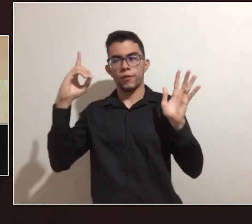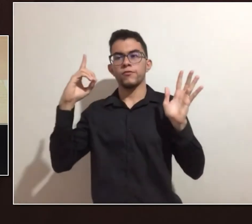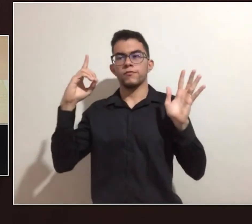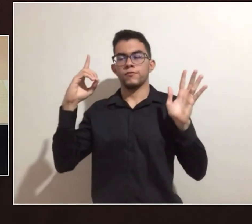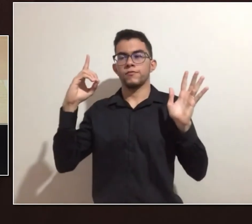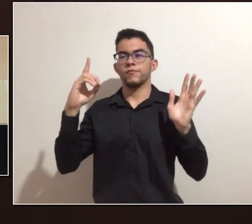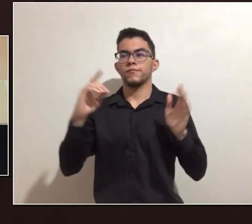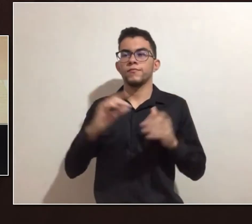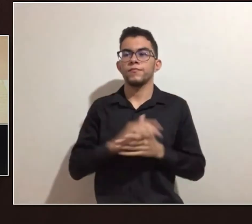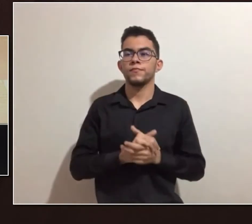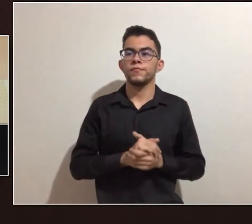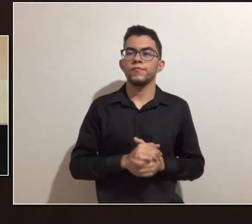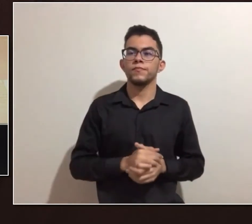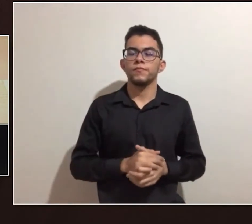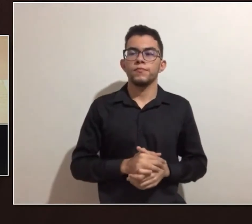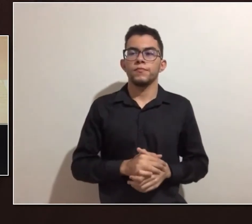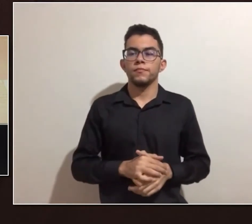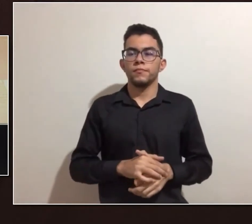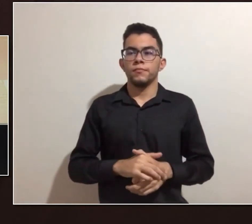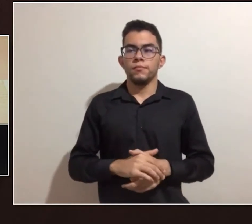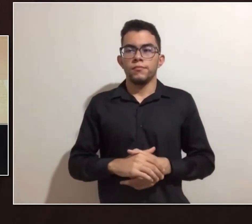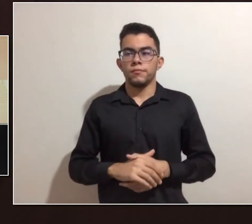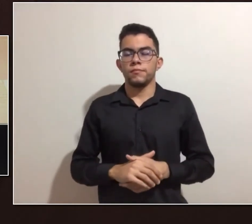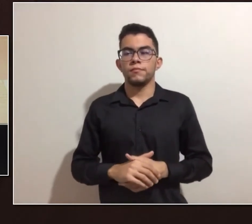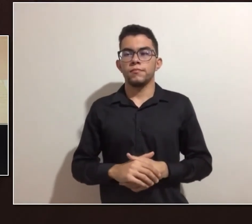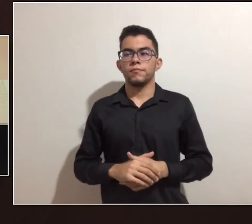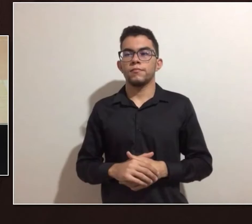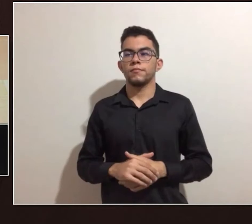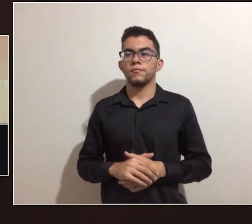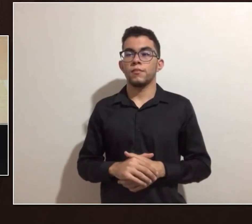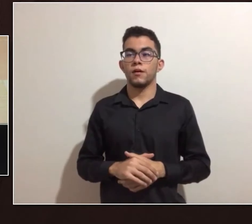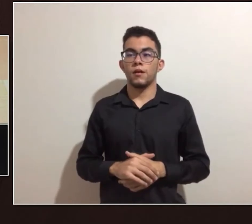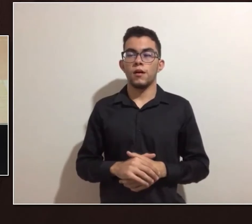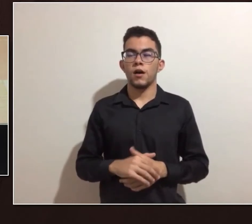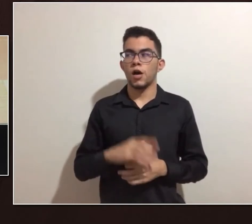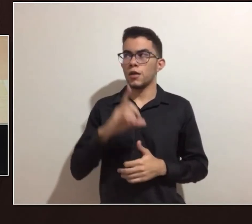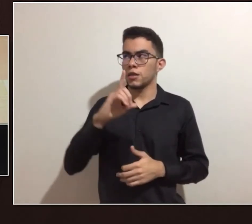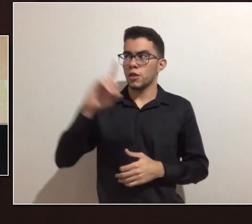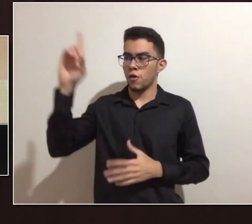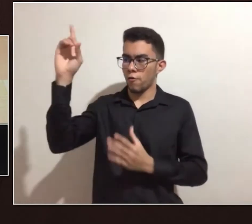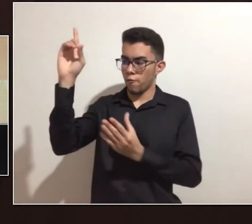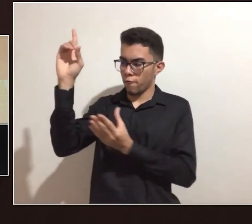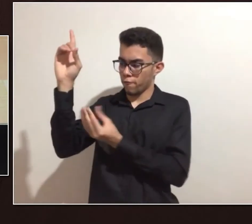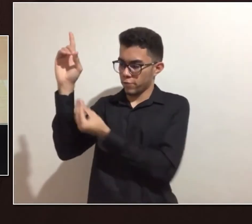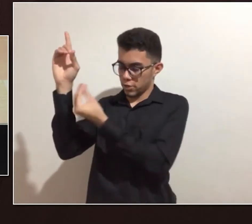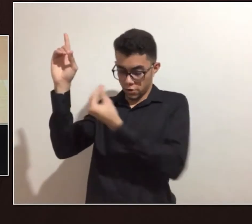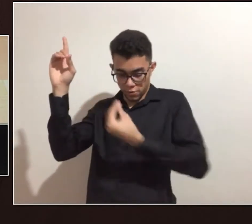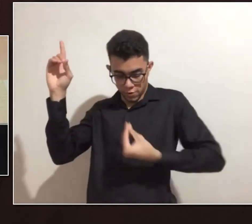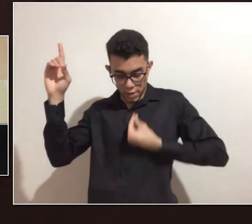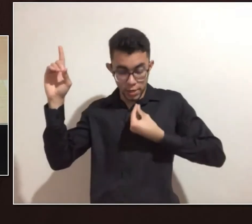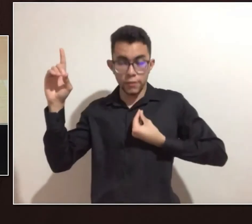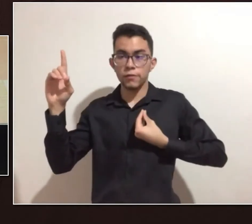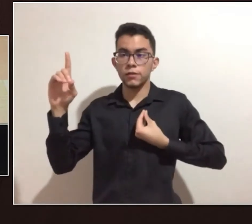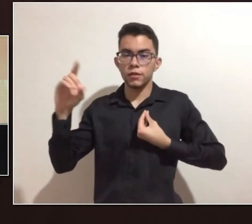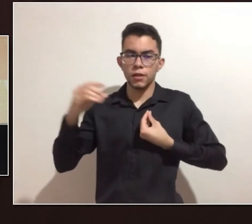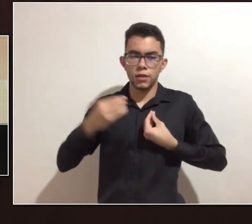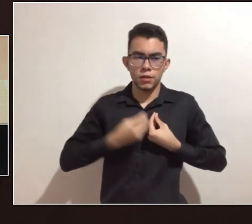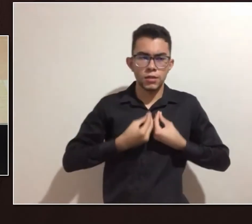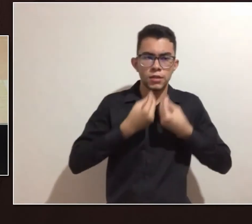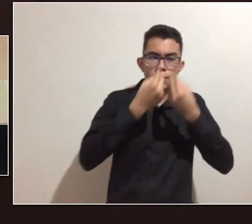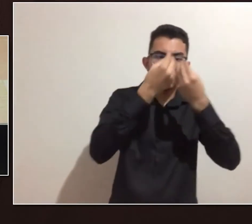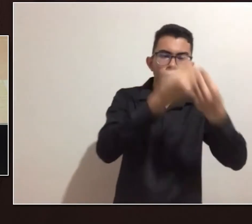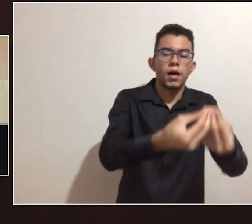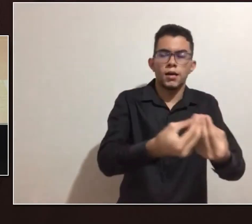consegue colocar a vida dessa pessoa viva nas pessoas e consegue colocar a própria pessoa dentro